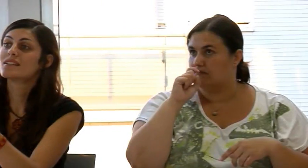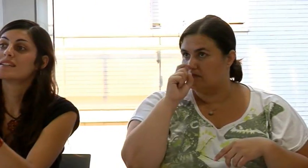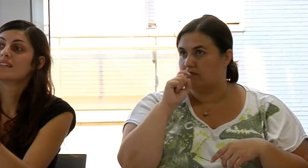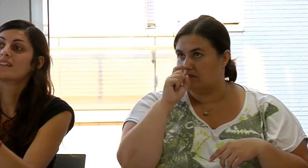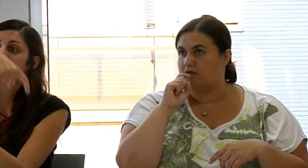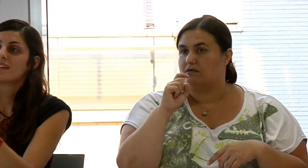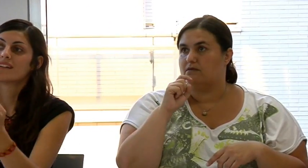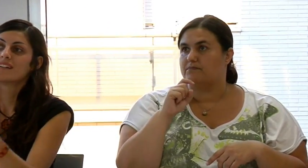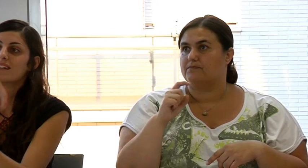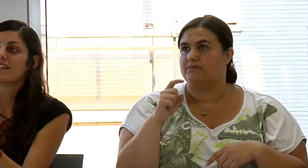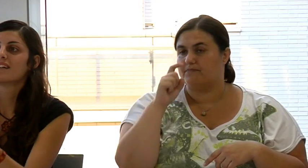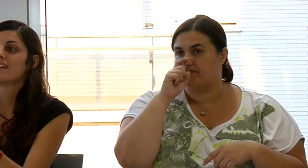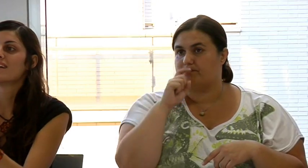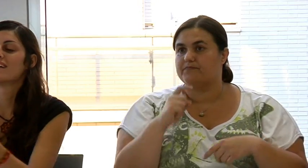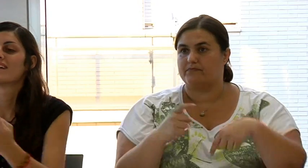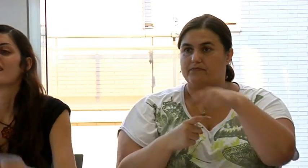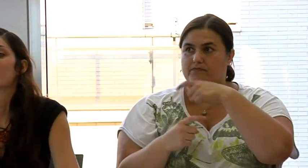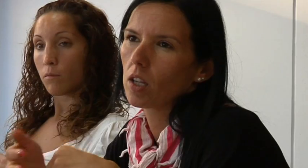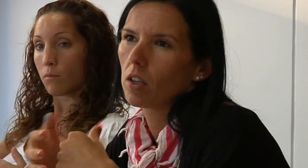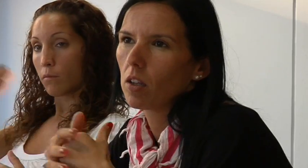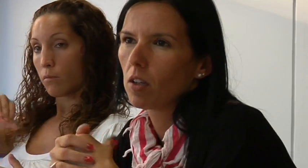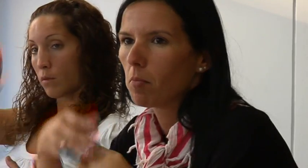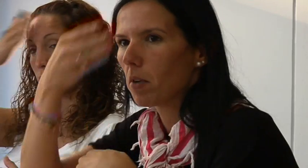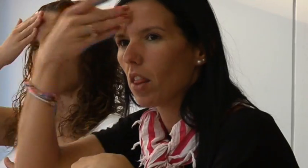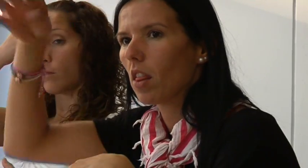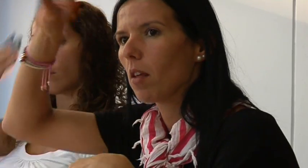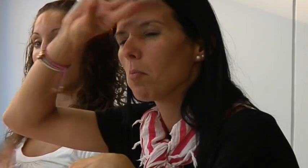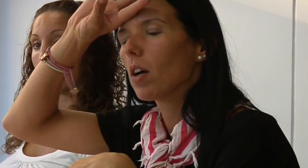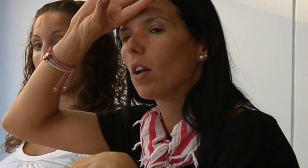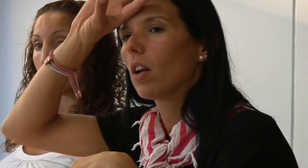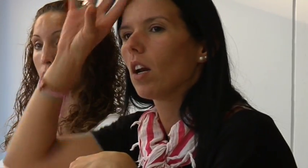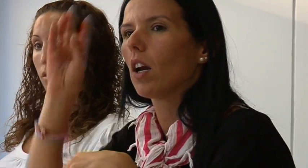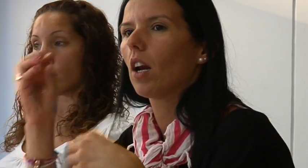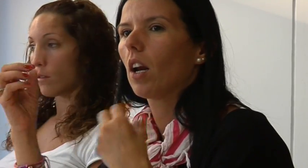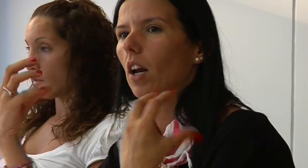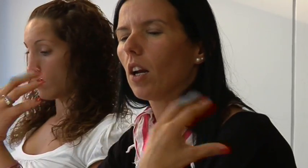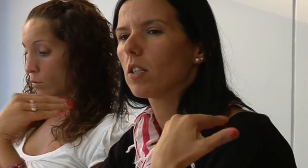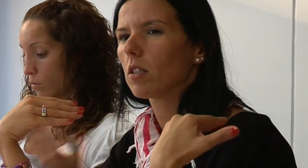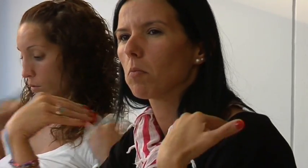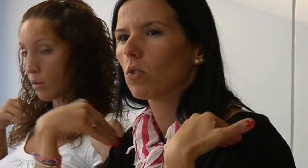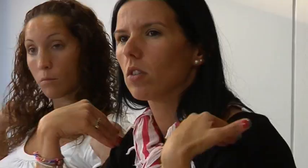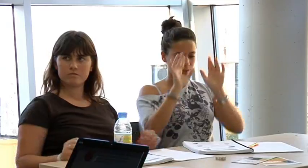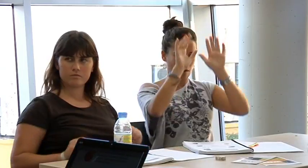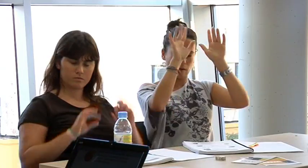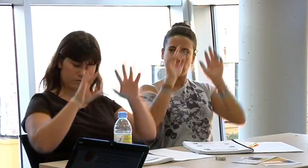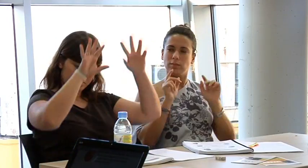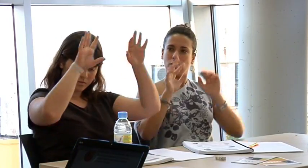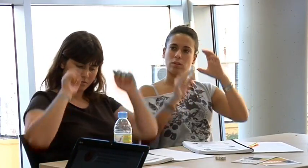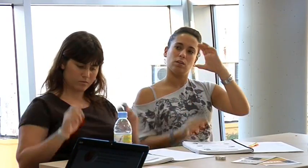A través de la cara s'indica si una cosa és molt o poc. Llavors s'ha de perdre la vergonya, s'ha de fer molta mímica amb el